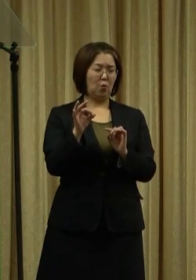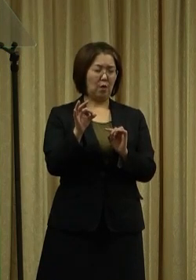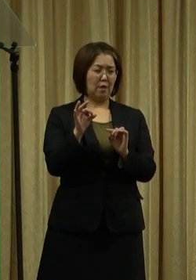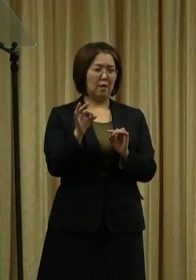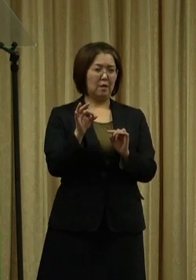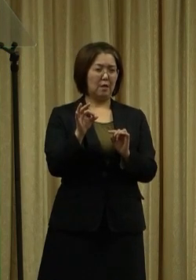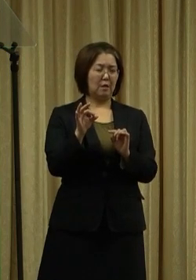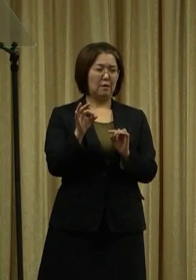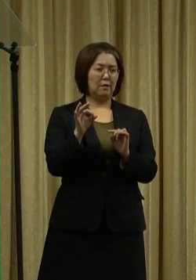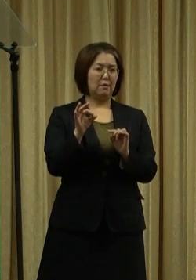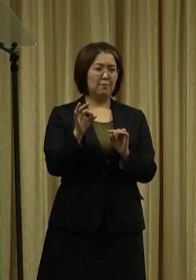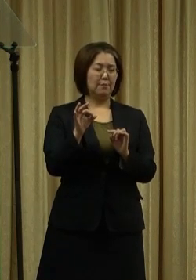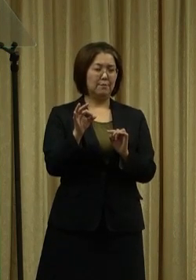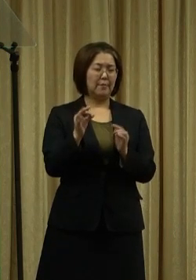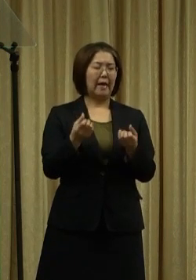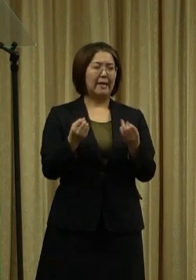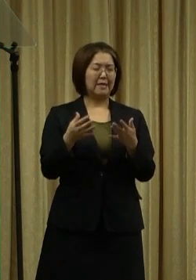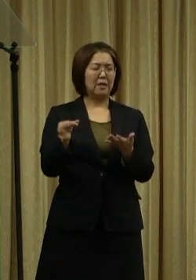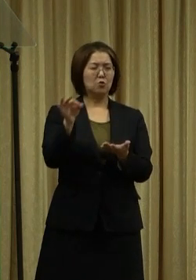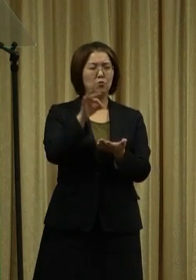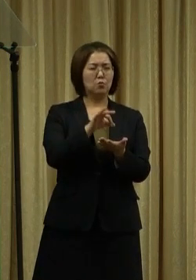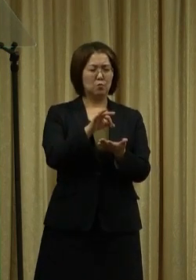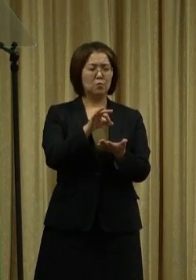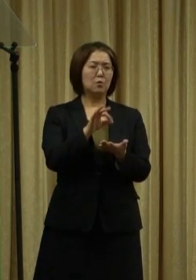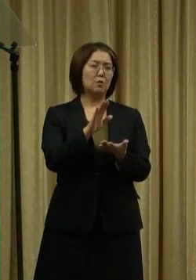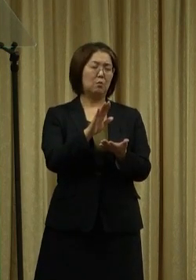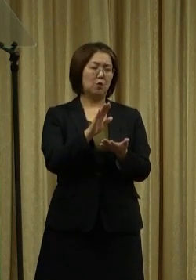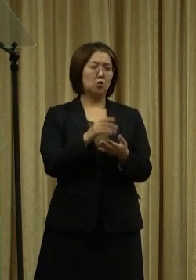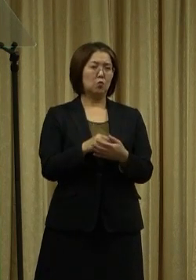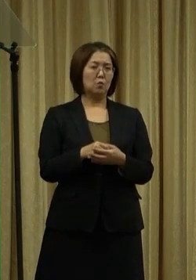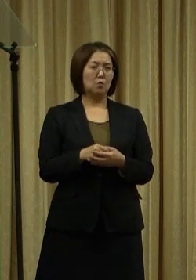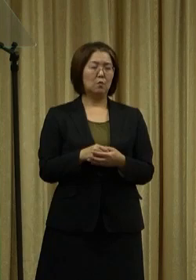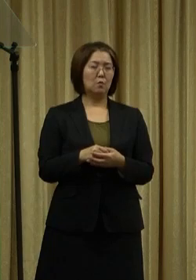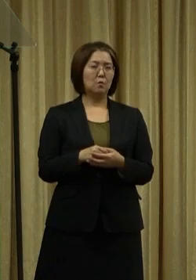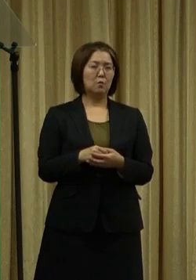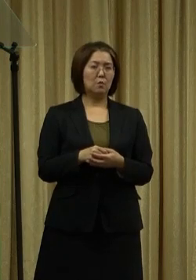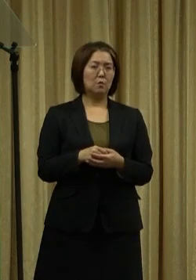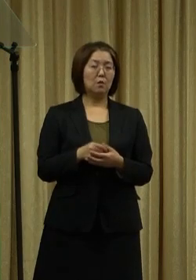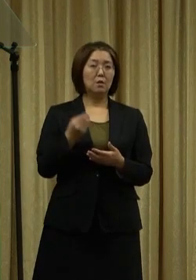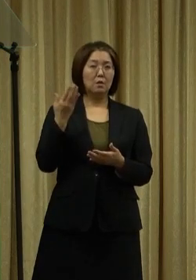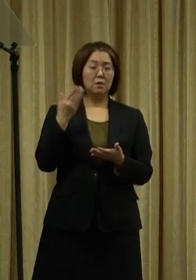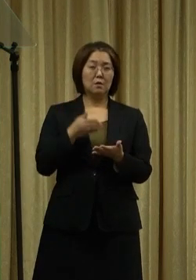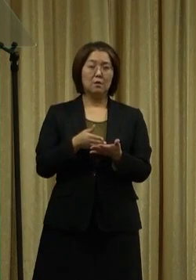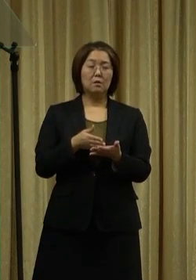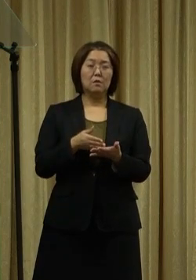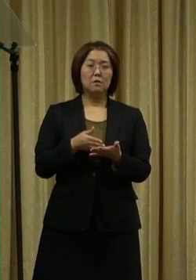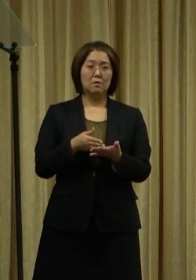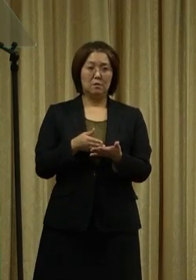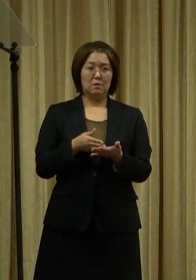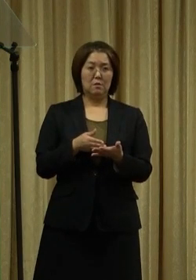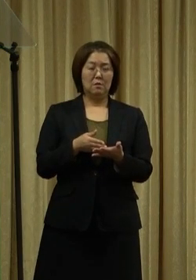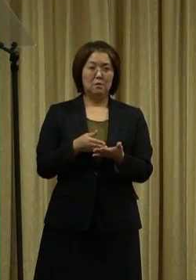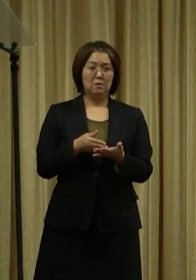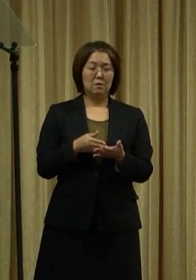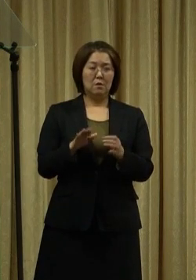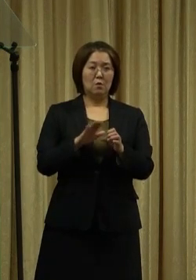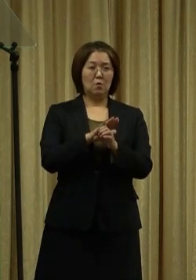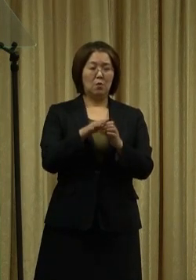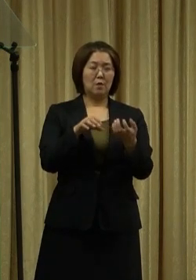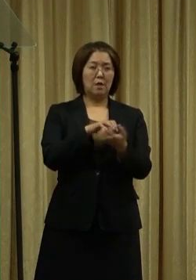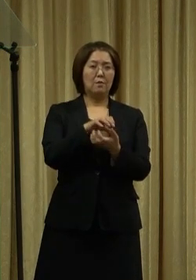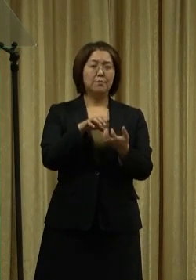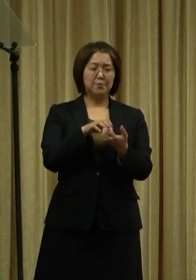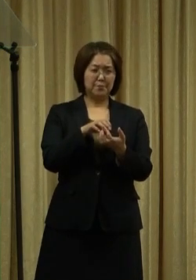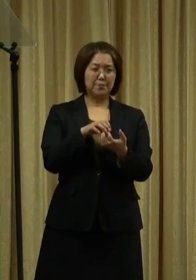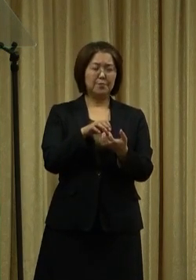に乗ってきたということがあります。それとですね、先ほど申し上げた、コロナ禍で中小企業